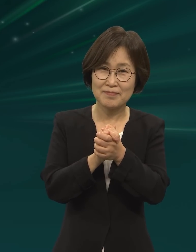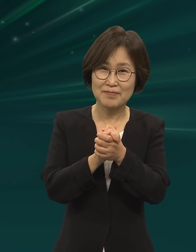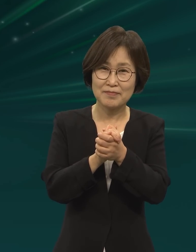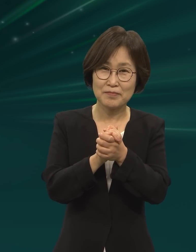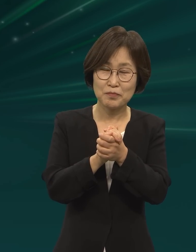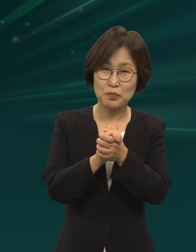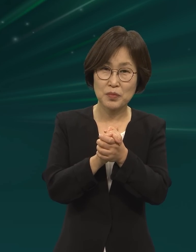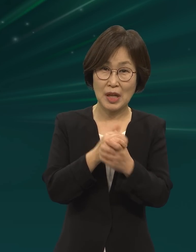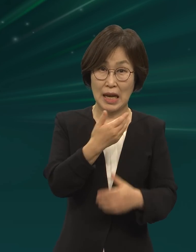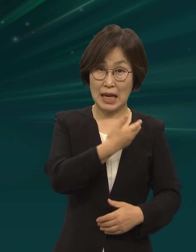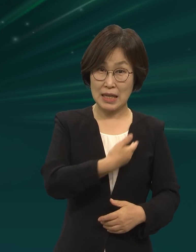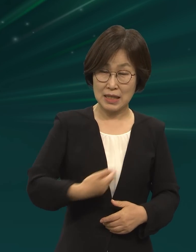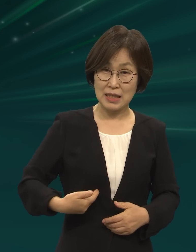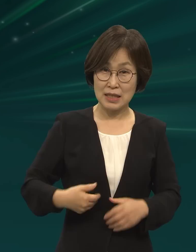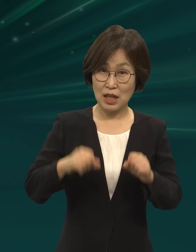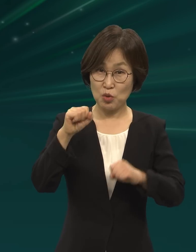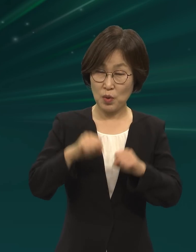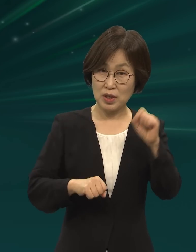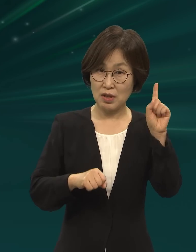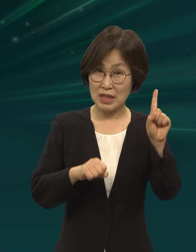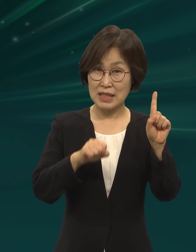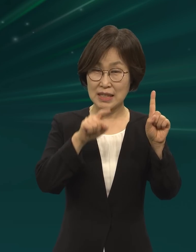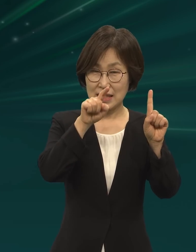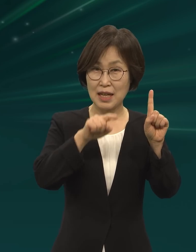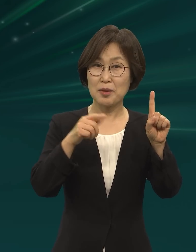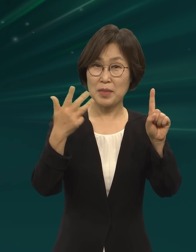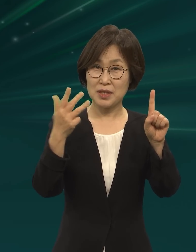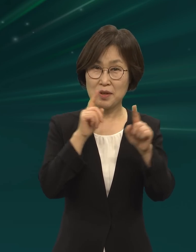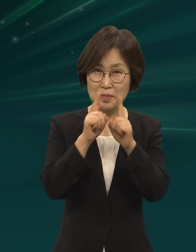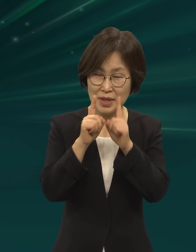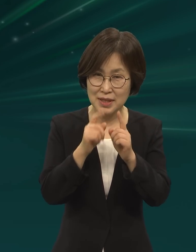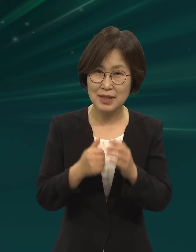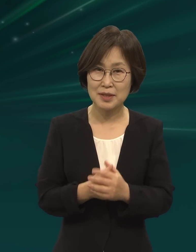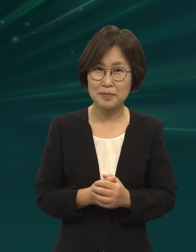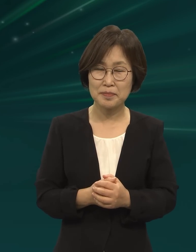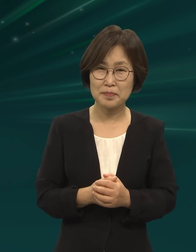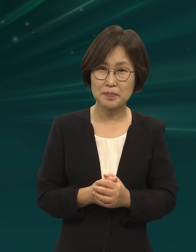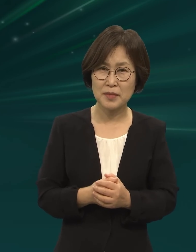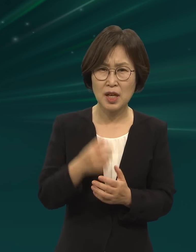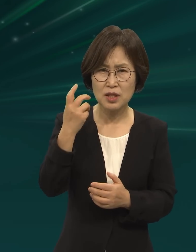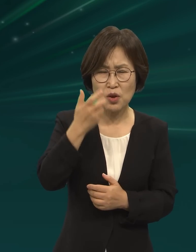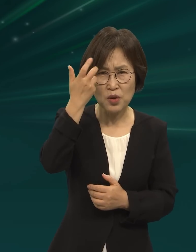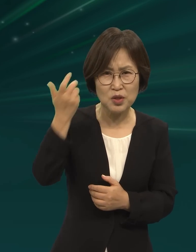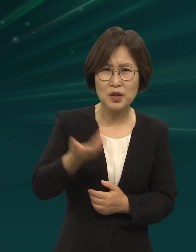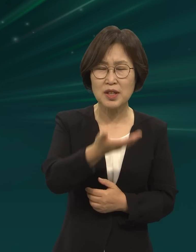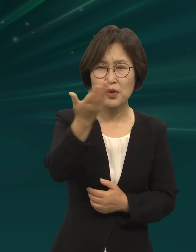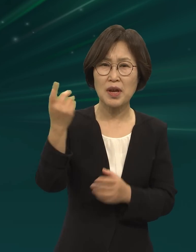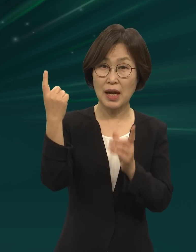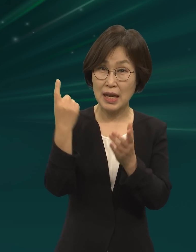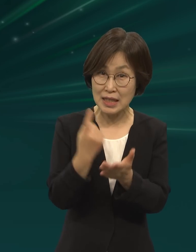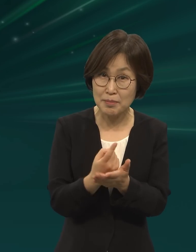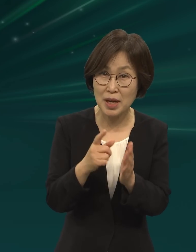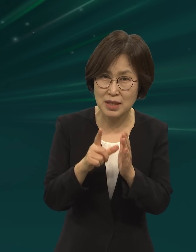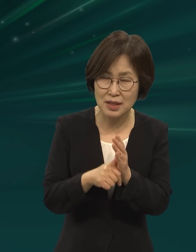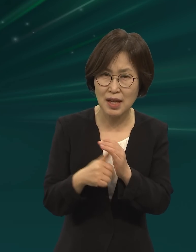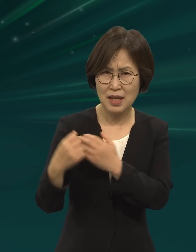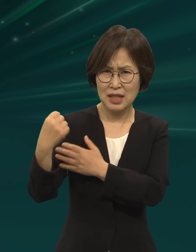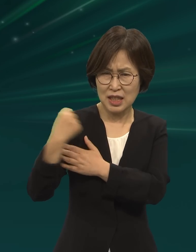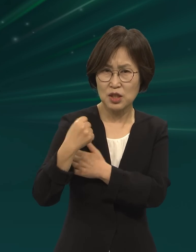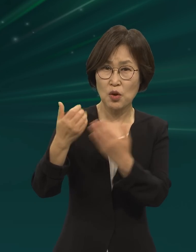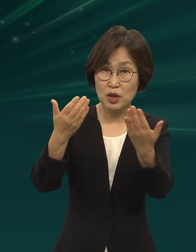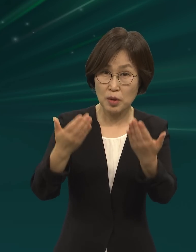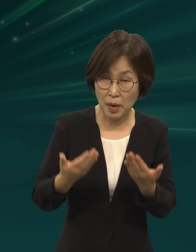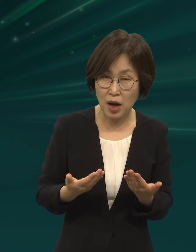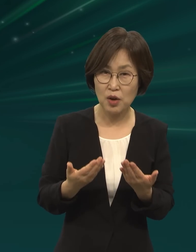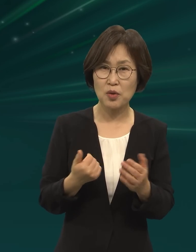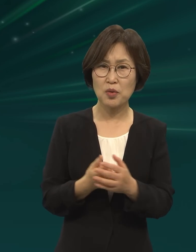그 사도행전 1장 8절의 말씀이었습니다. 성령 너에게 임하실 때 너희가 능력을 받고